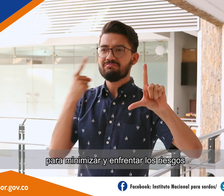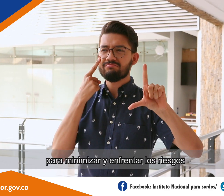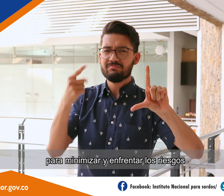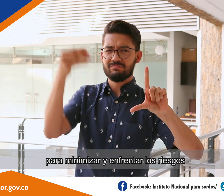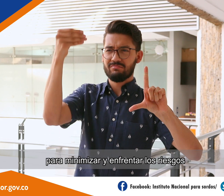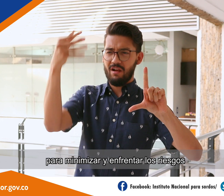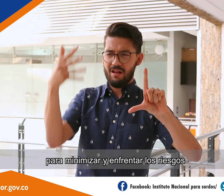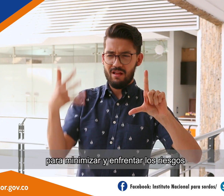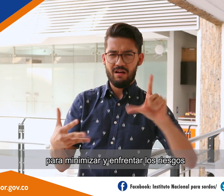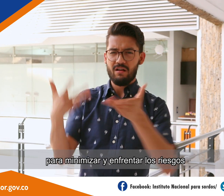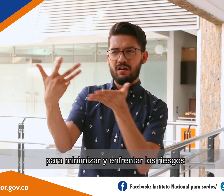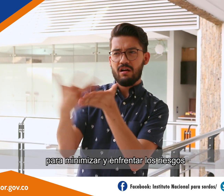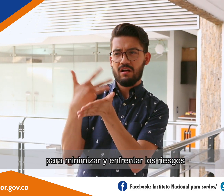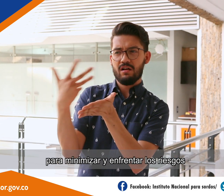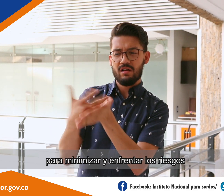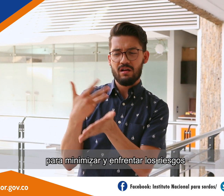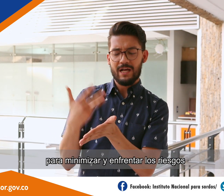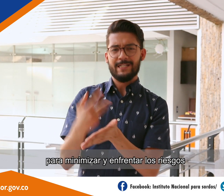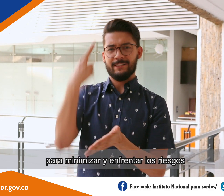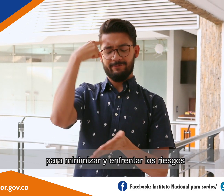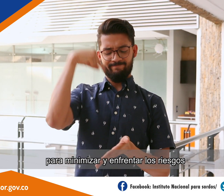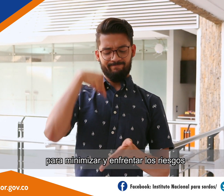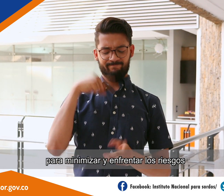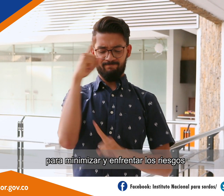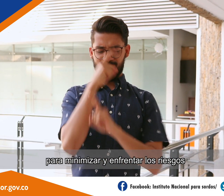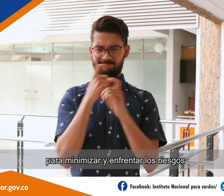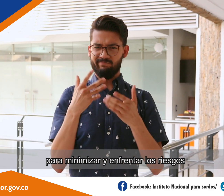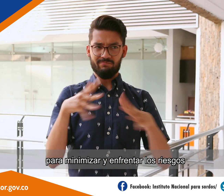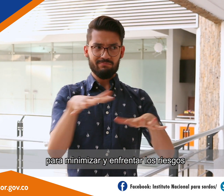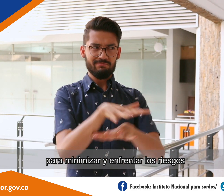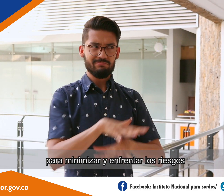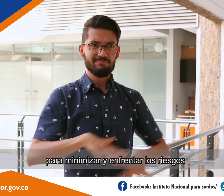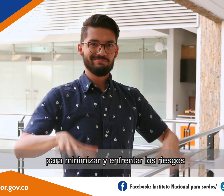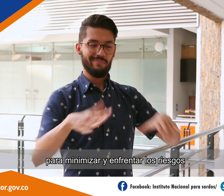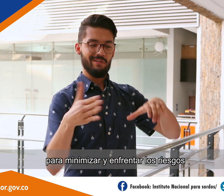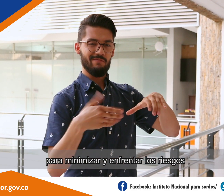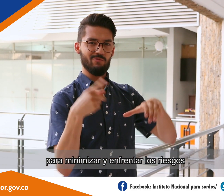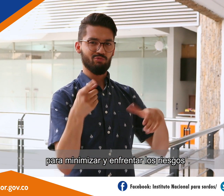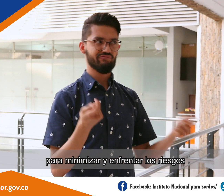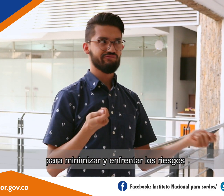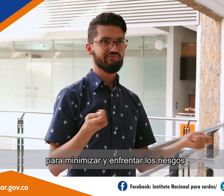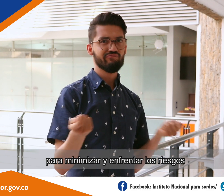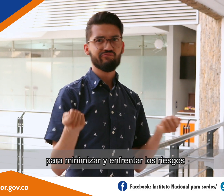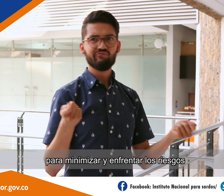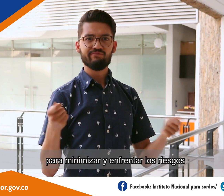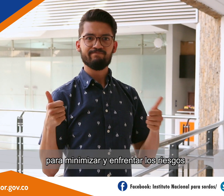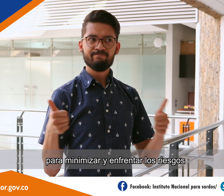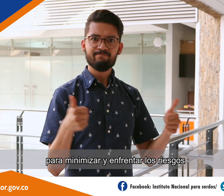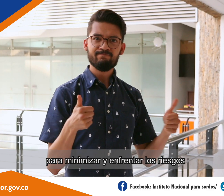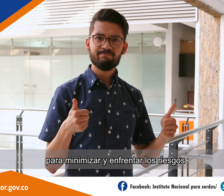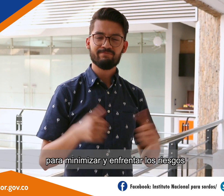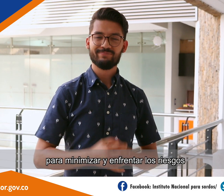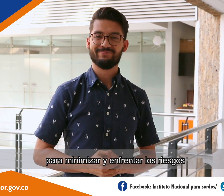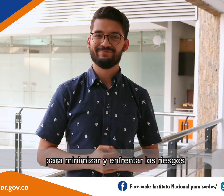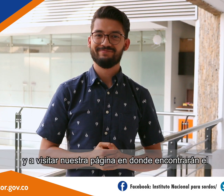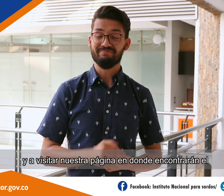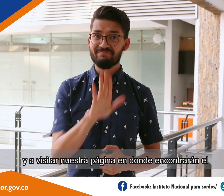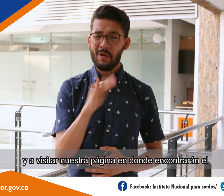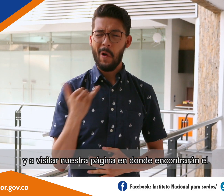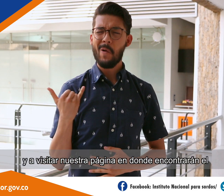para minimizar y enfrentar los riesgos, y a visitar